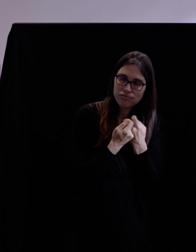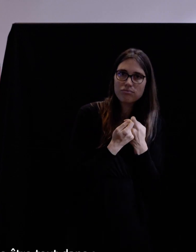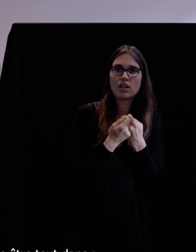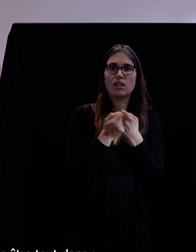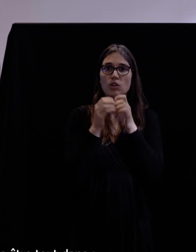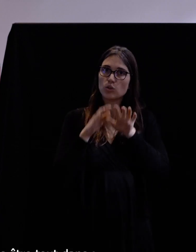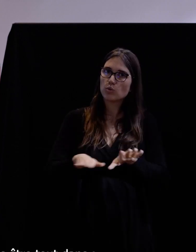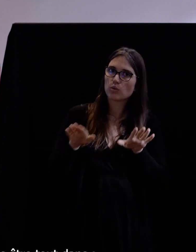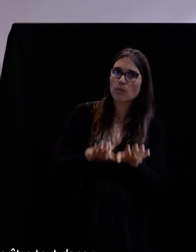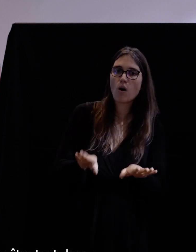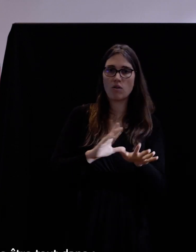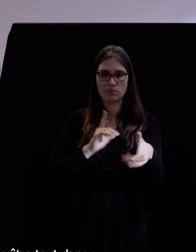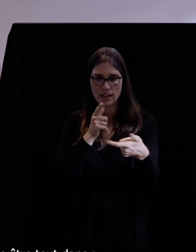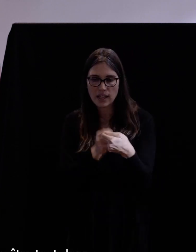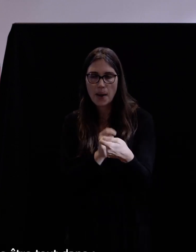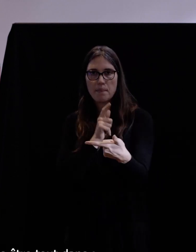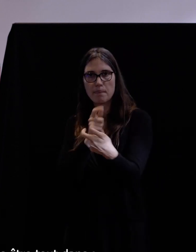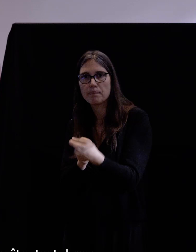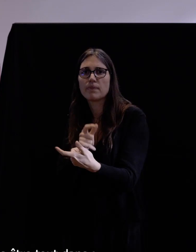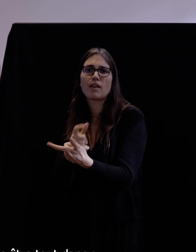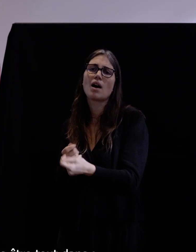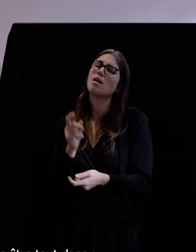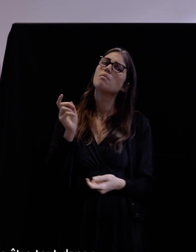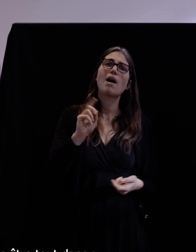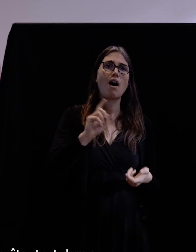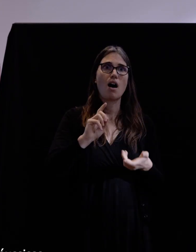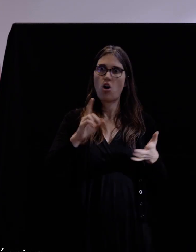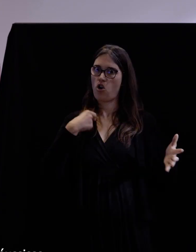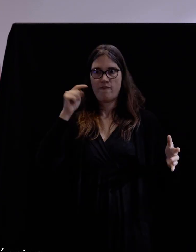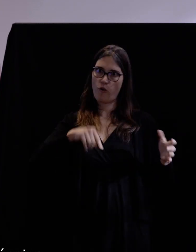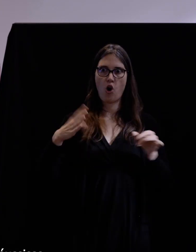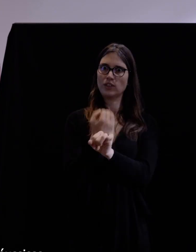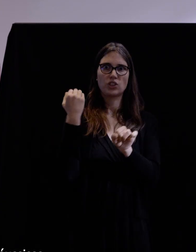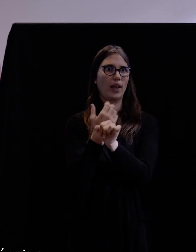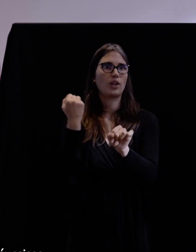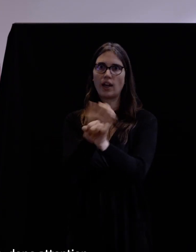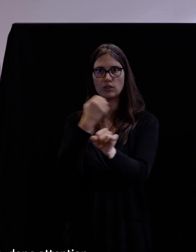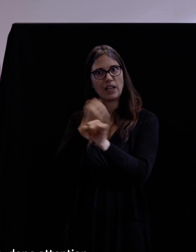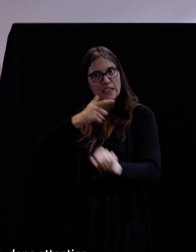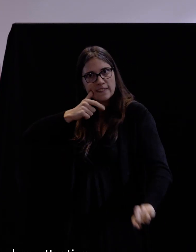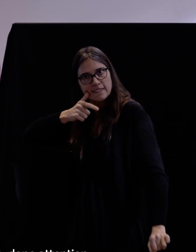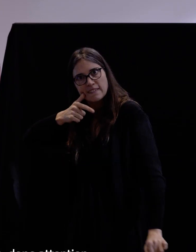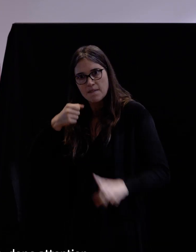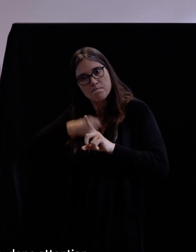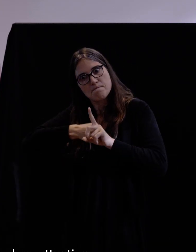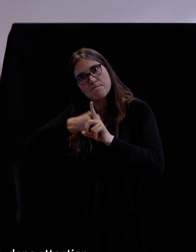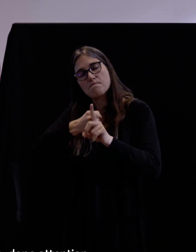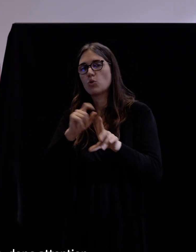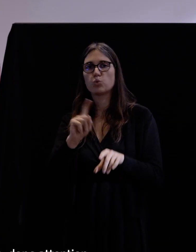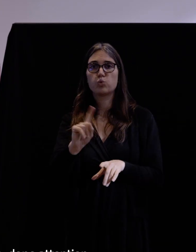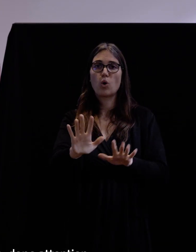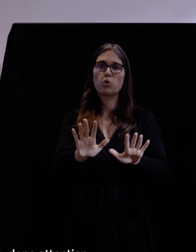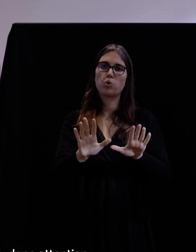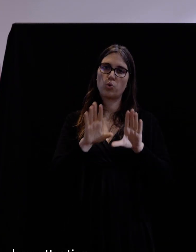doucement, s'adapter à chacun, pas être tout dans « je veux qu'il réussisse, je veux qu'il réussisse, je veux qu'il réussisse ». C'est un peu le défaut. Donc,